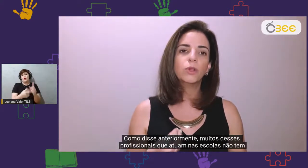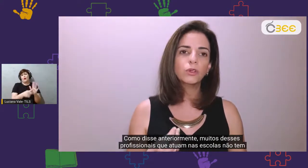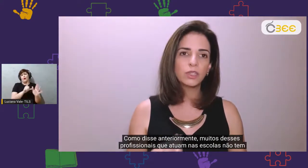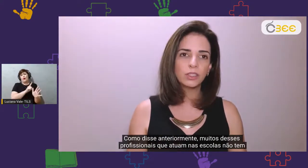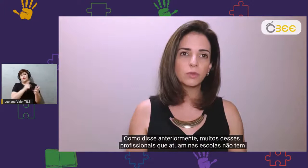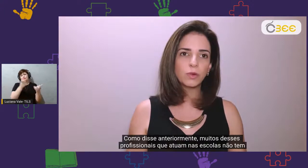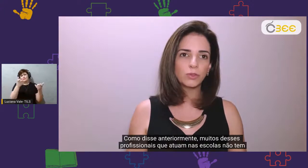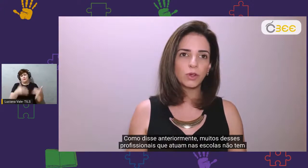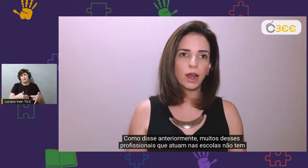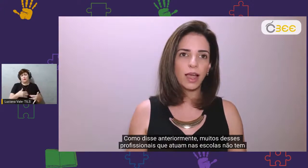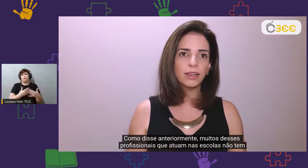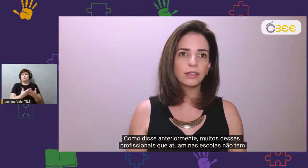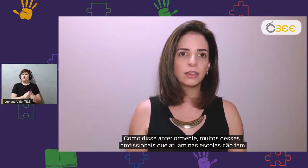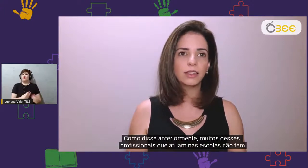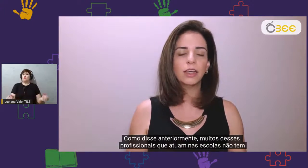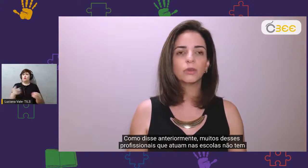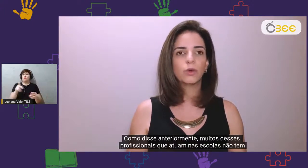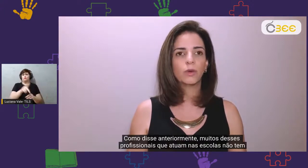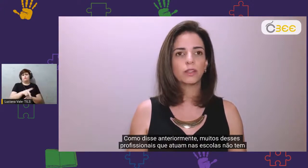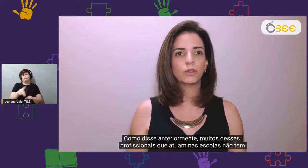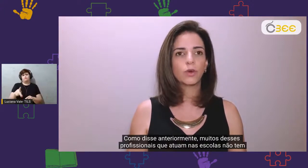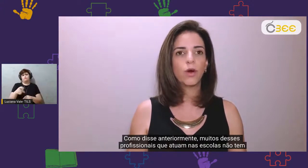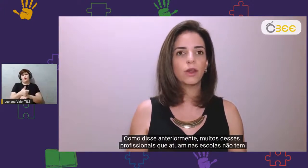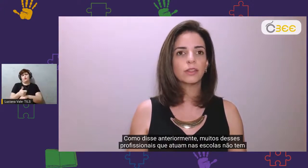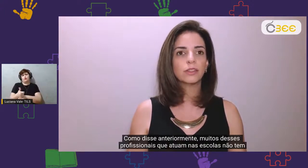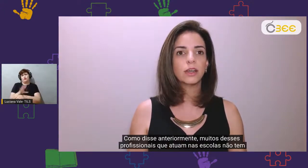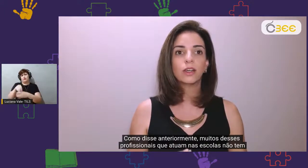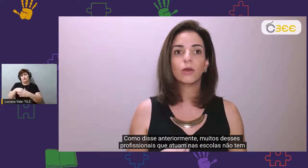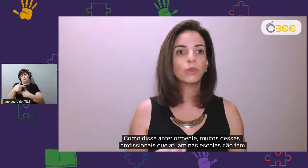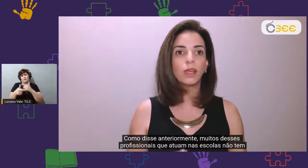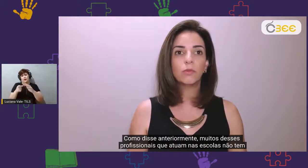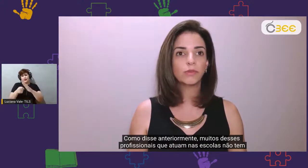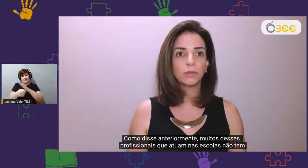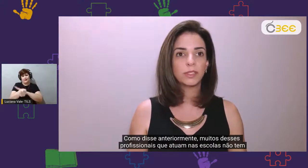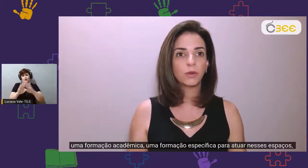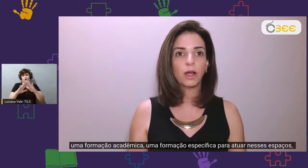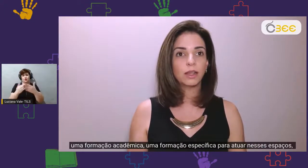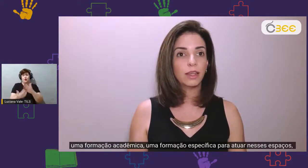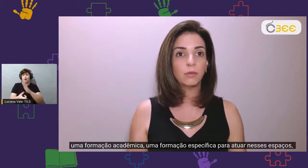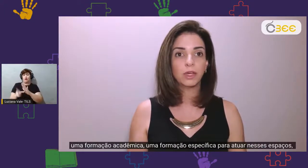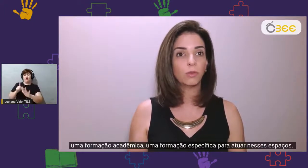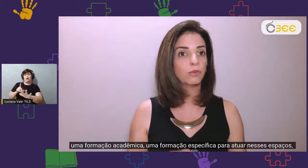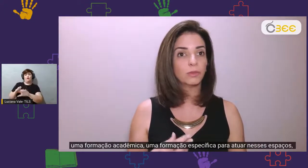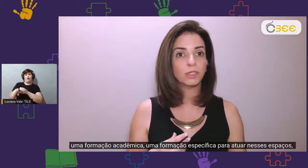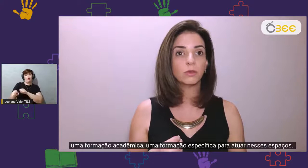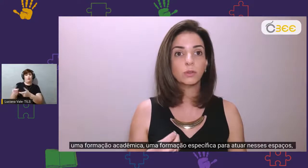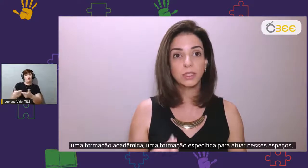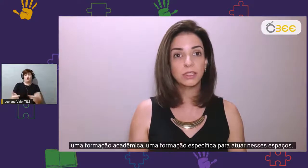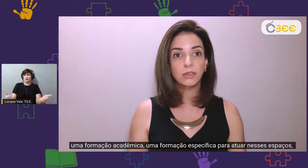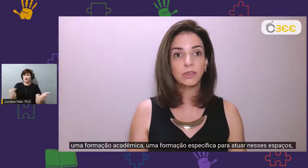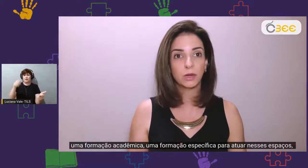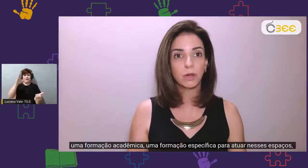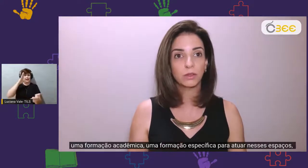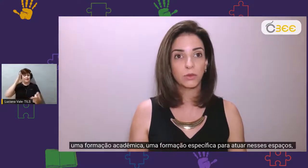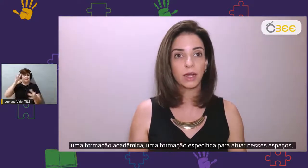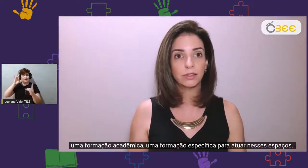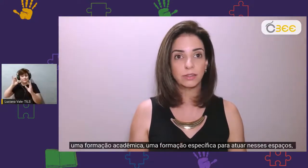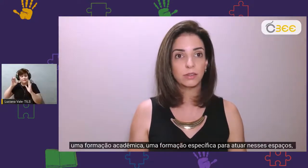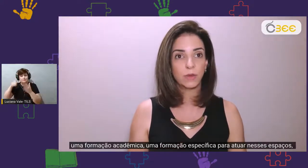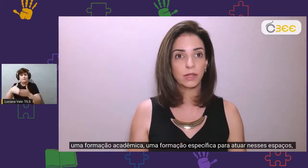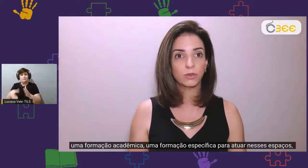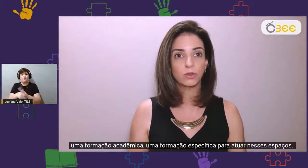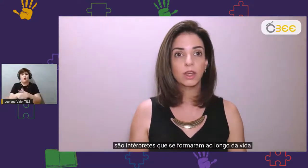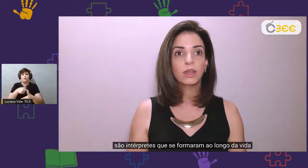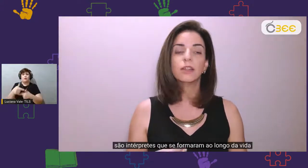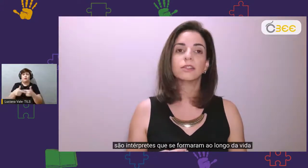anteriormente, muitos desses profissionais que atuam nas escolas não têm uma formação acadêmica, uma formação específica para atuar